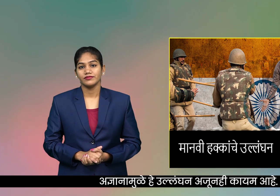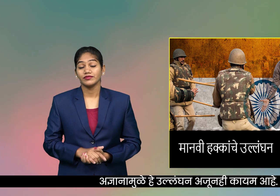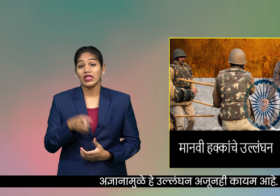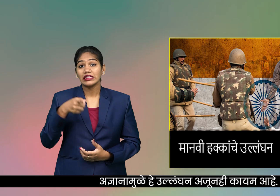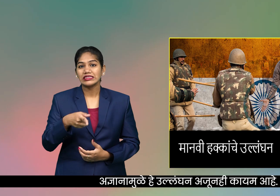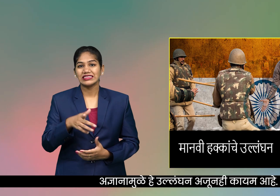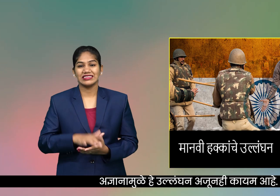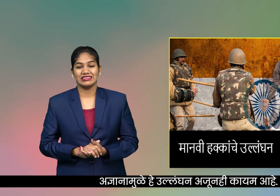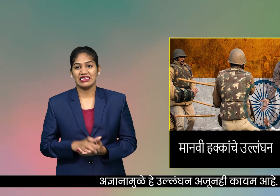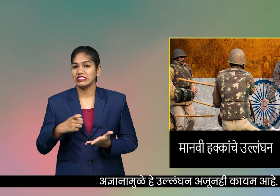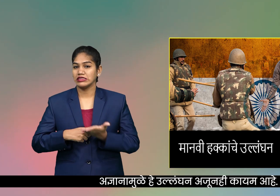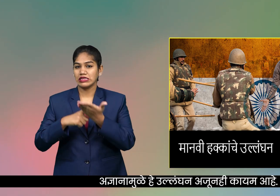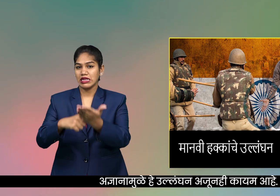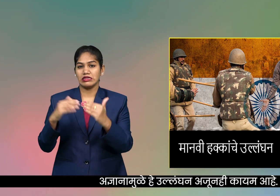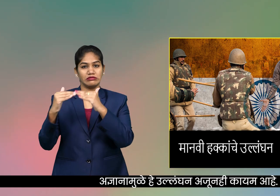अज्ञानामुळे हे उल्लंघन अजूनही कायम आहे.